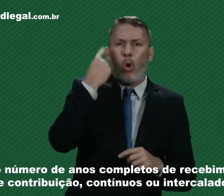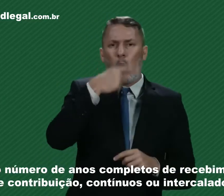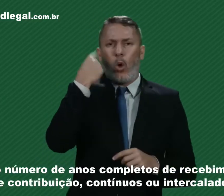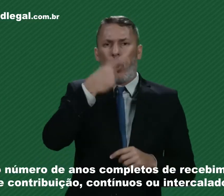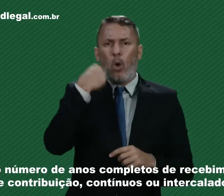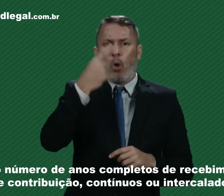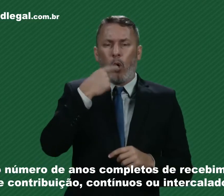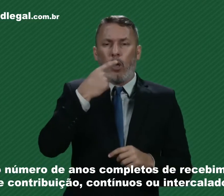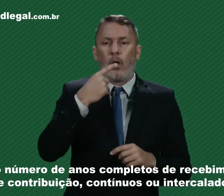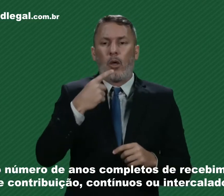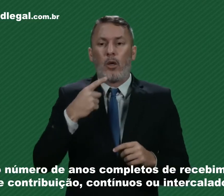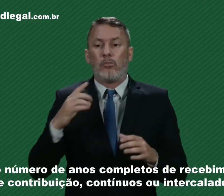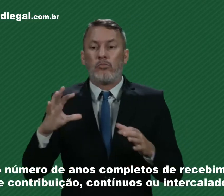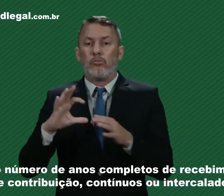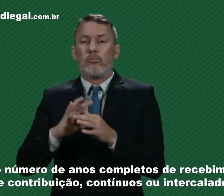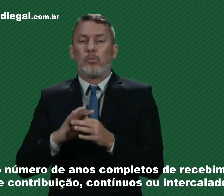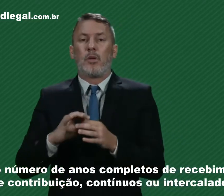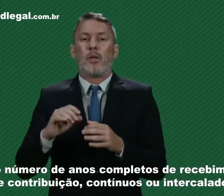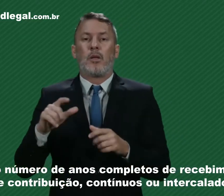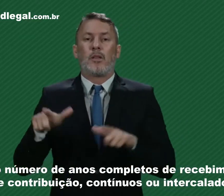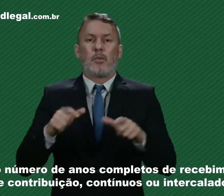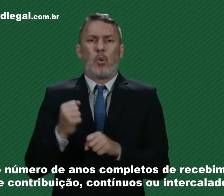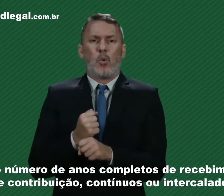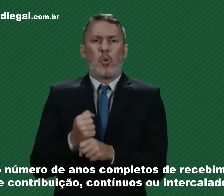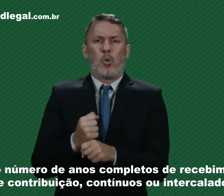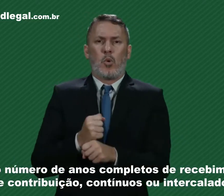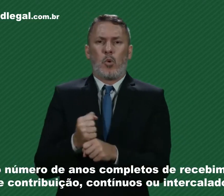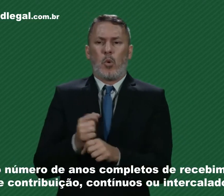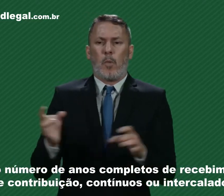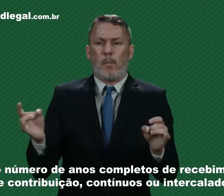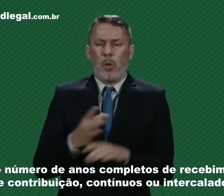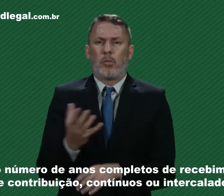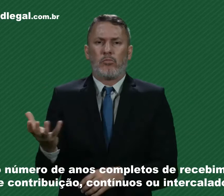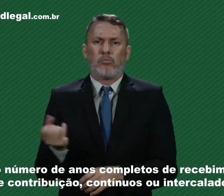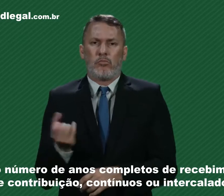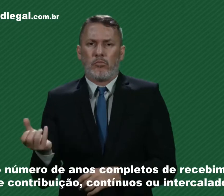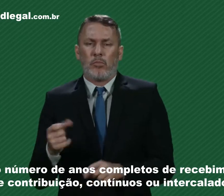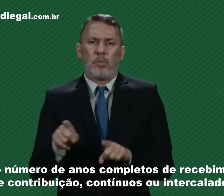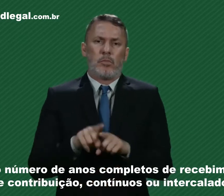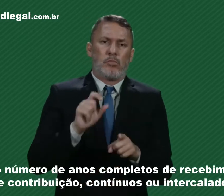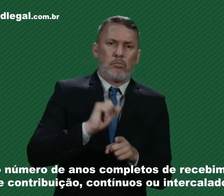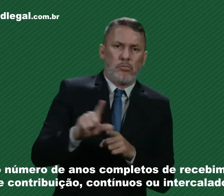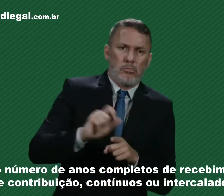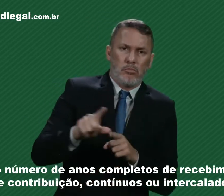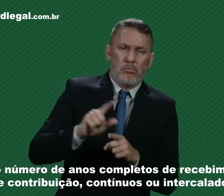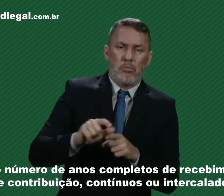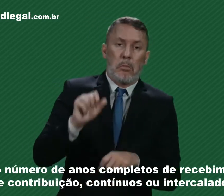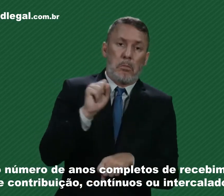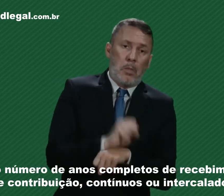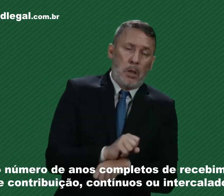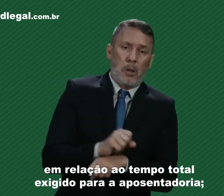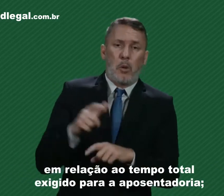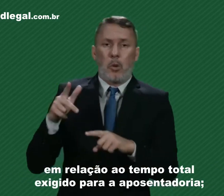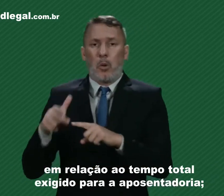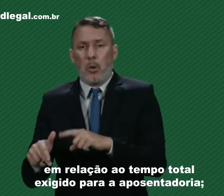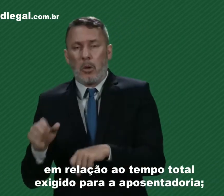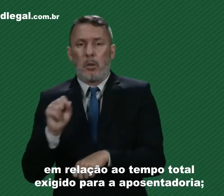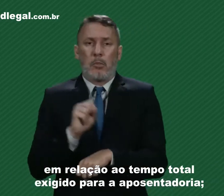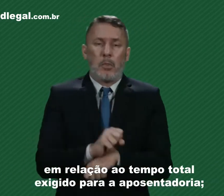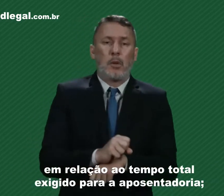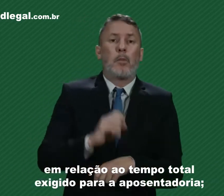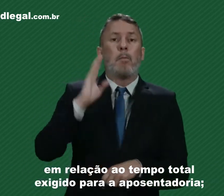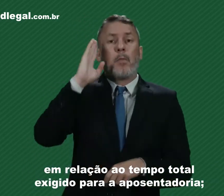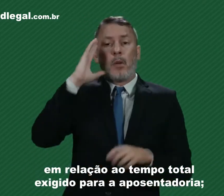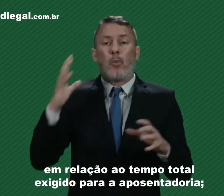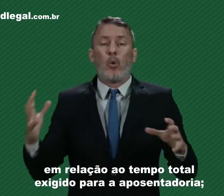proporcional ao número de anos completos do recebimento e contribuição contínuos ou intercalados em relação